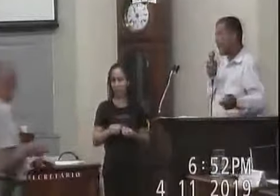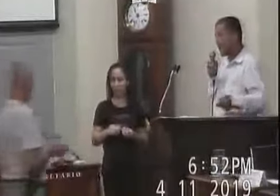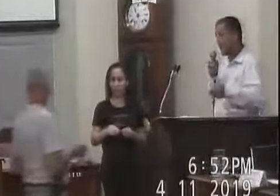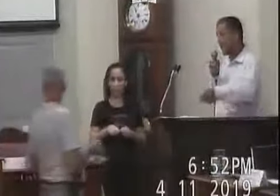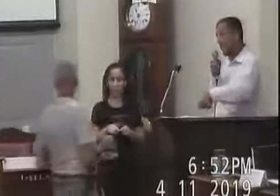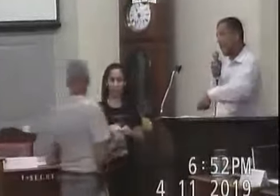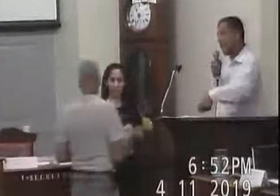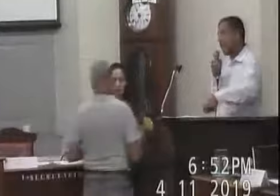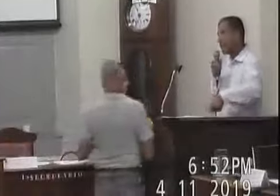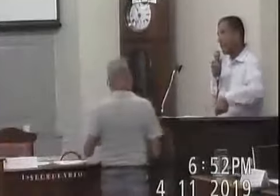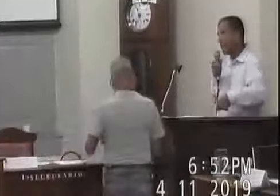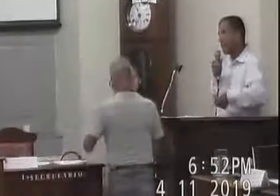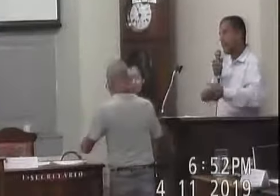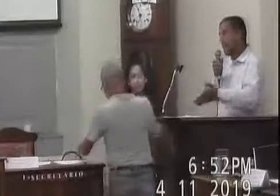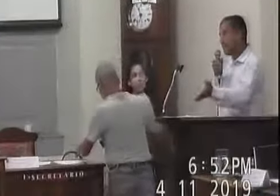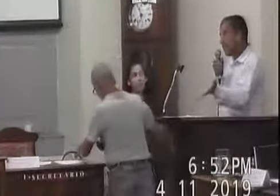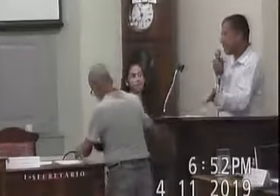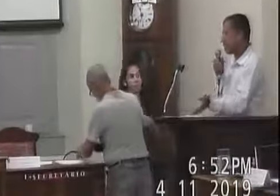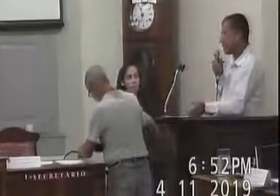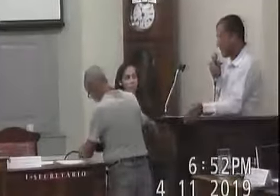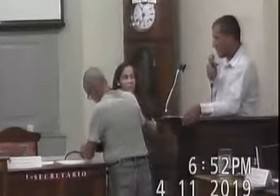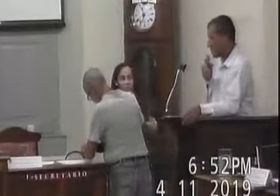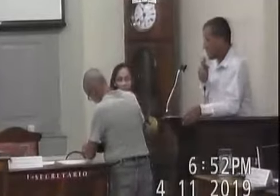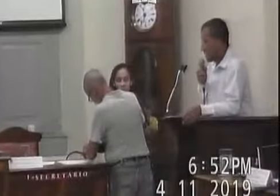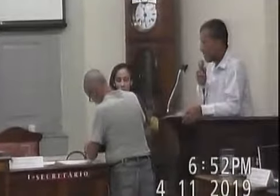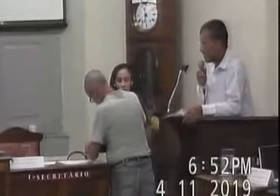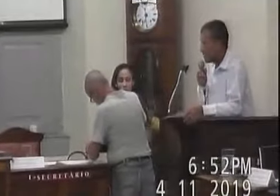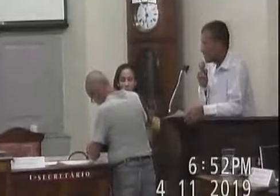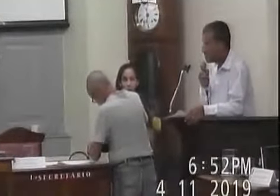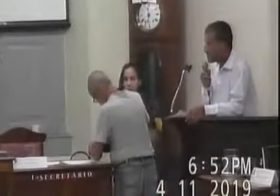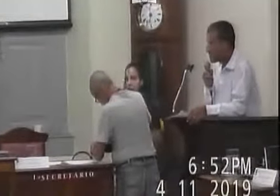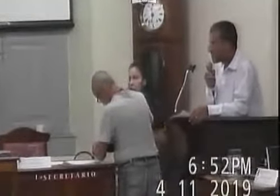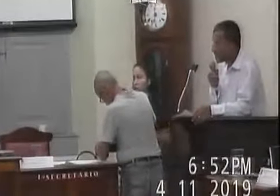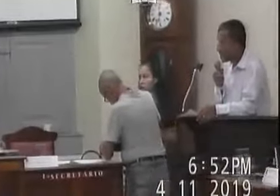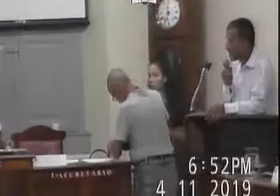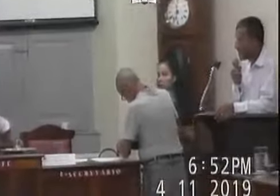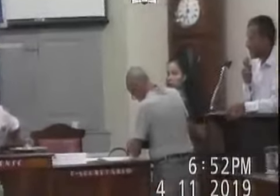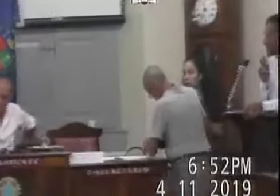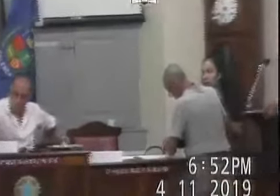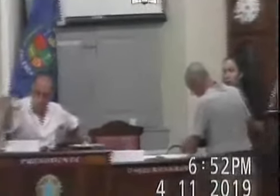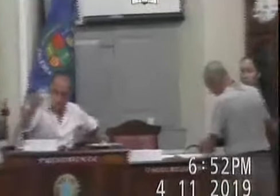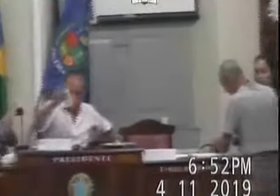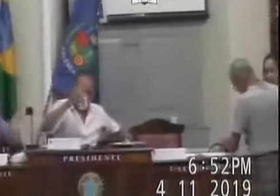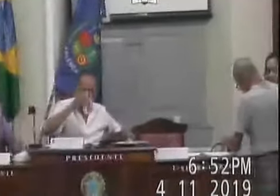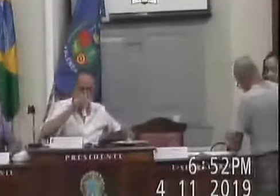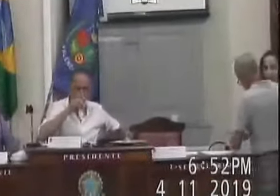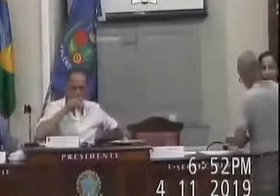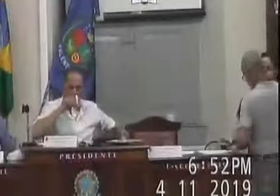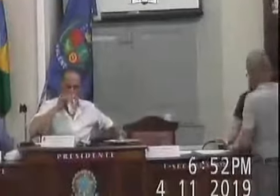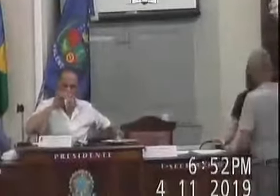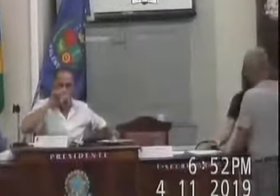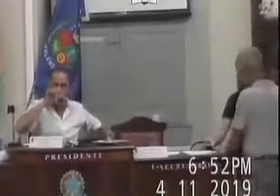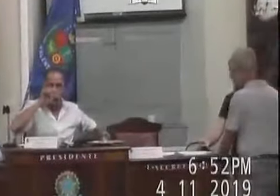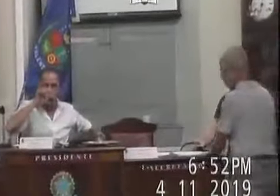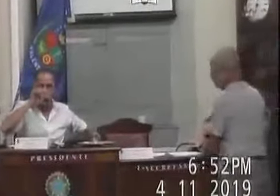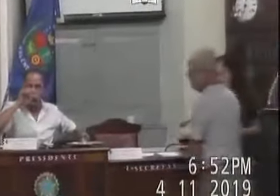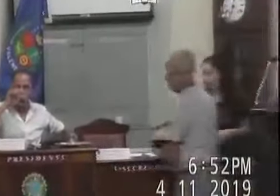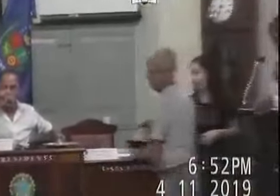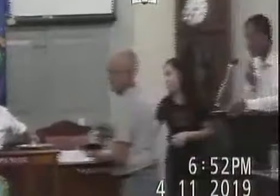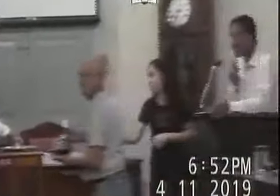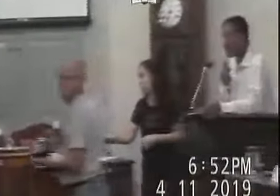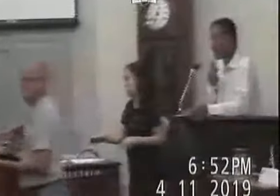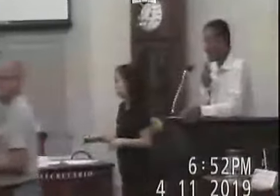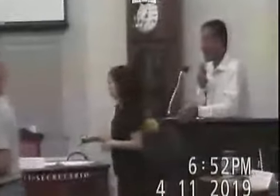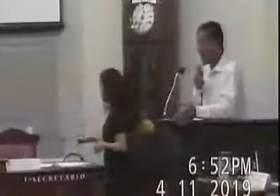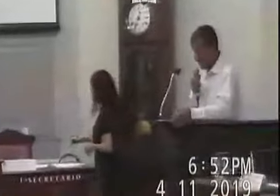trituradora Que você engata O trator ali E resolve o problema Na nossa cidade Não vamos começar pequeno Mas vamos chegar nessa Que você está falando aí Não Tem que ser um negócio Tem que ser um